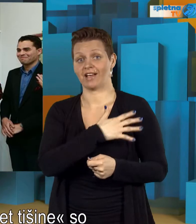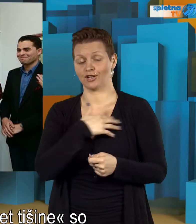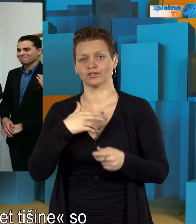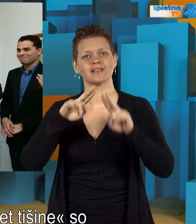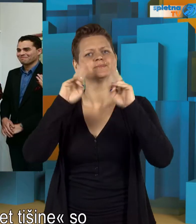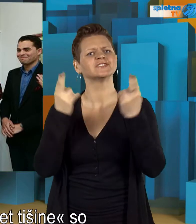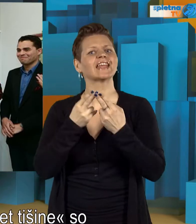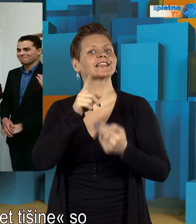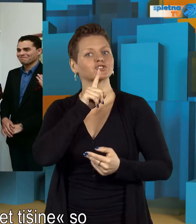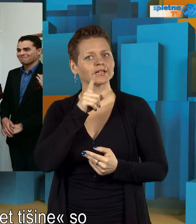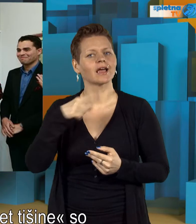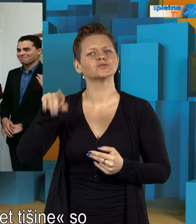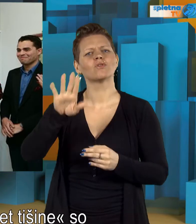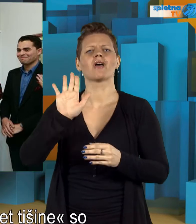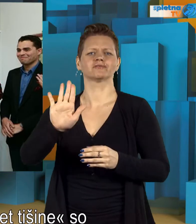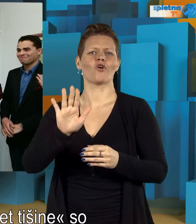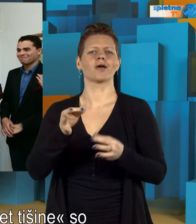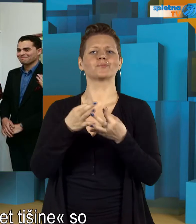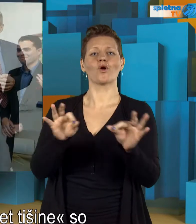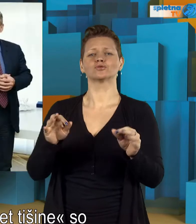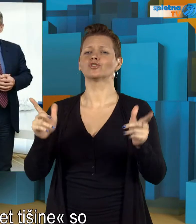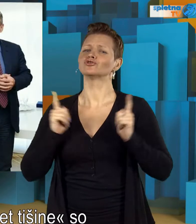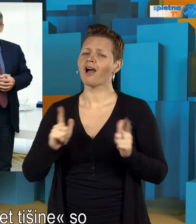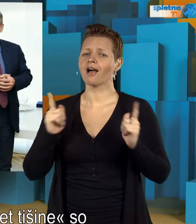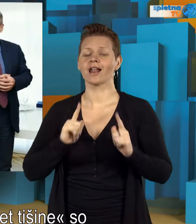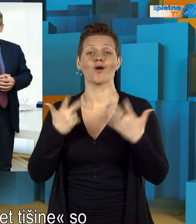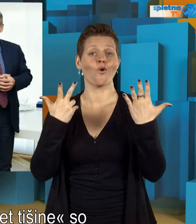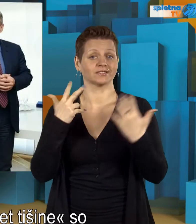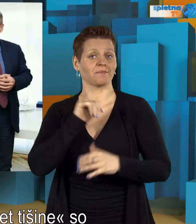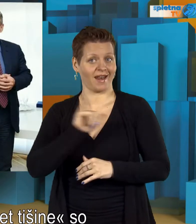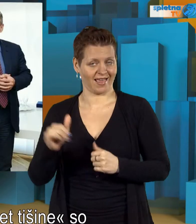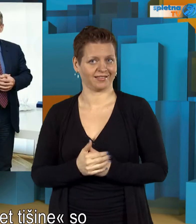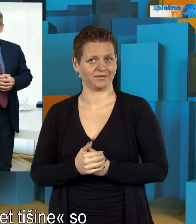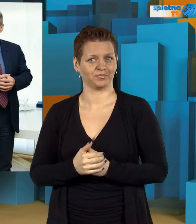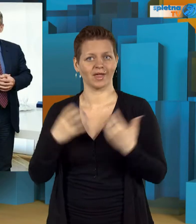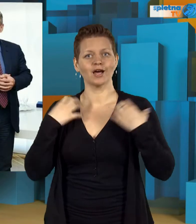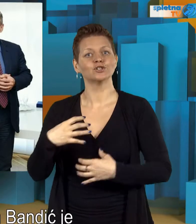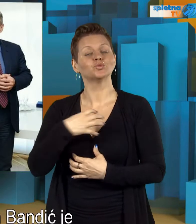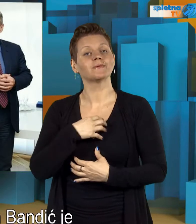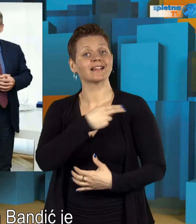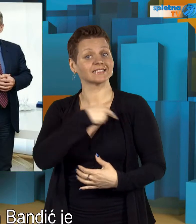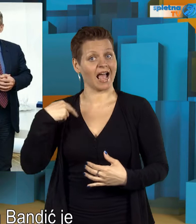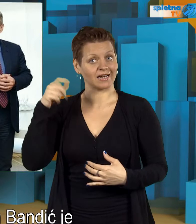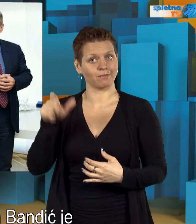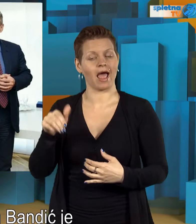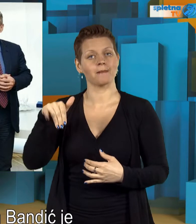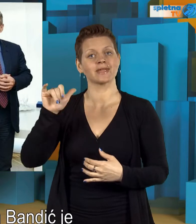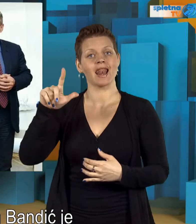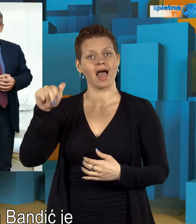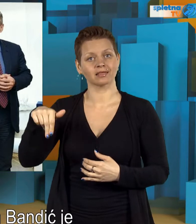Hrvaške Svet tišine so na svoj prostor čakali 8 let. Župan Zagreba Milan Bandić je